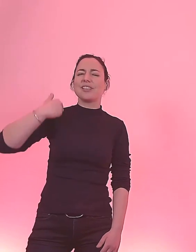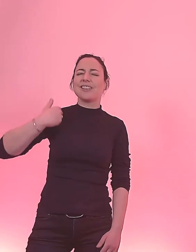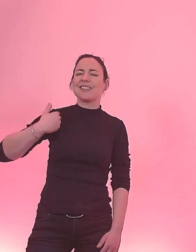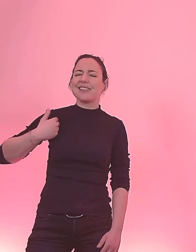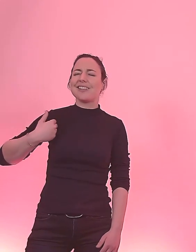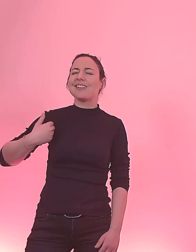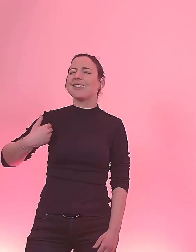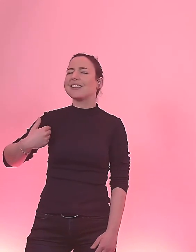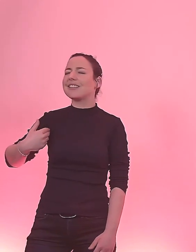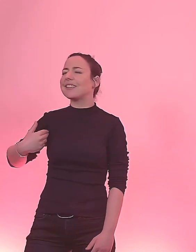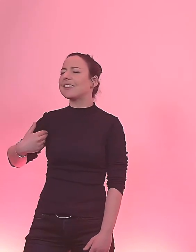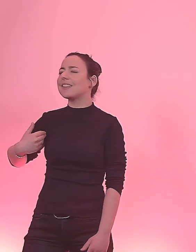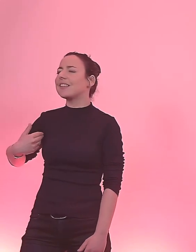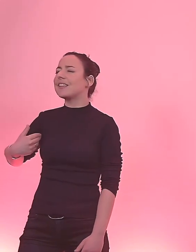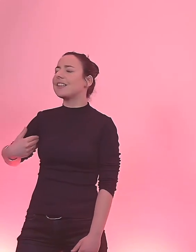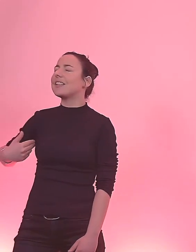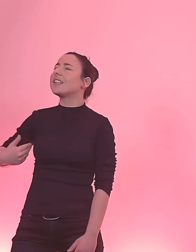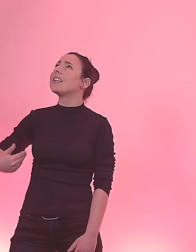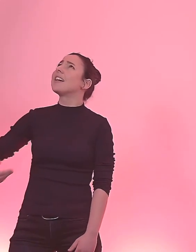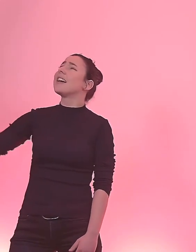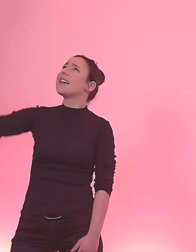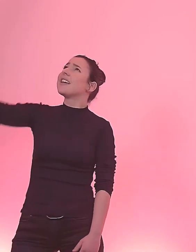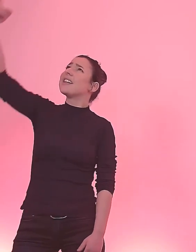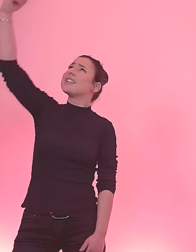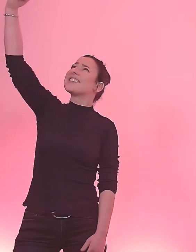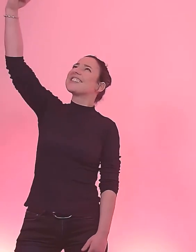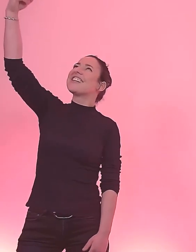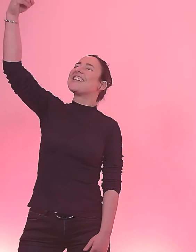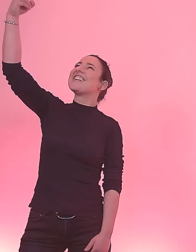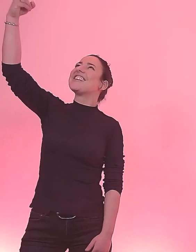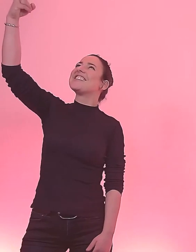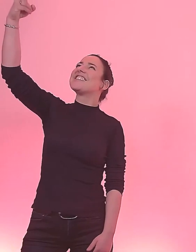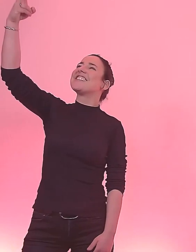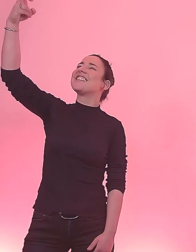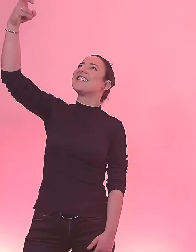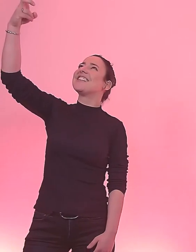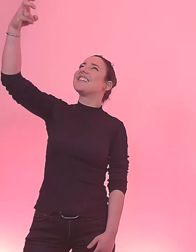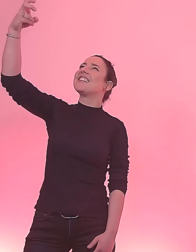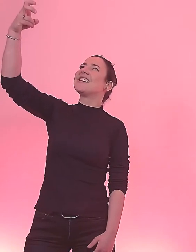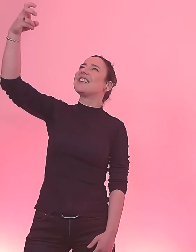hey het ook